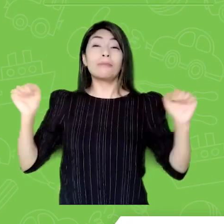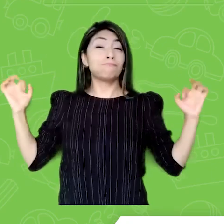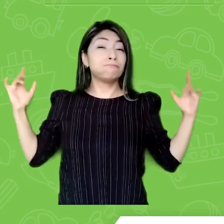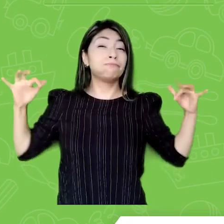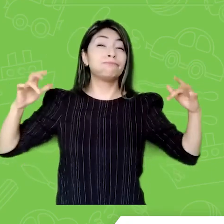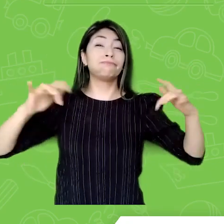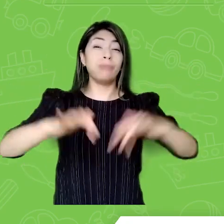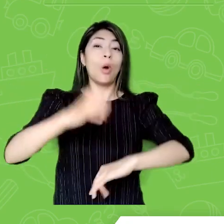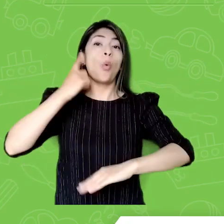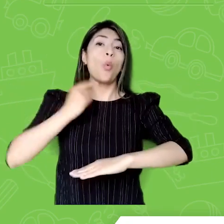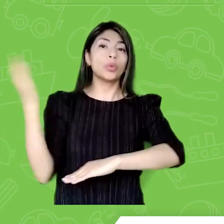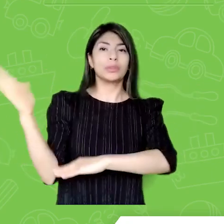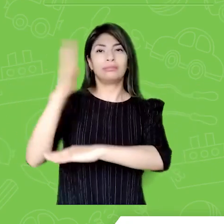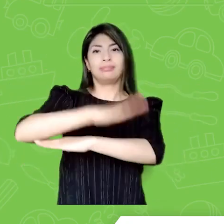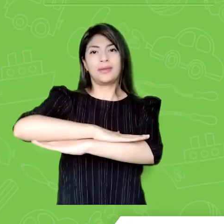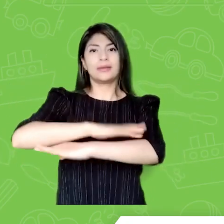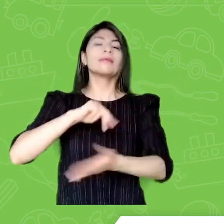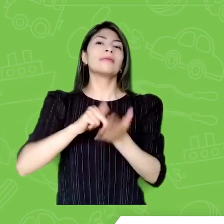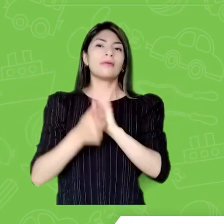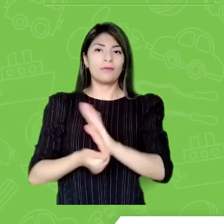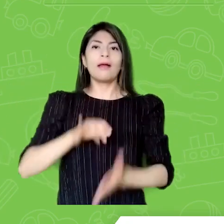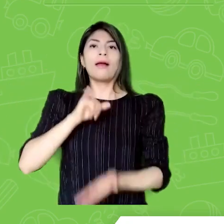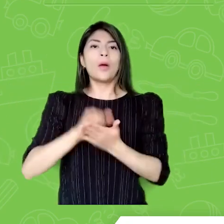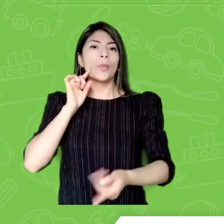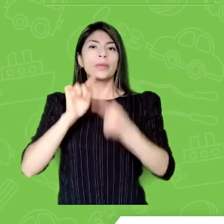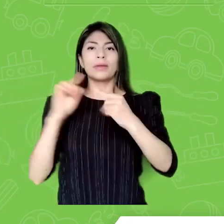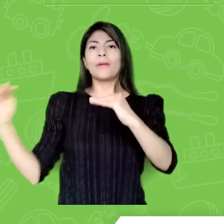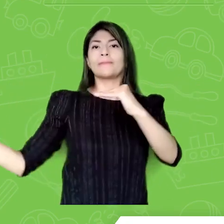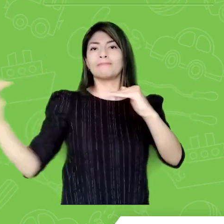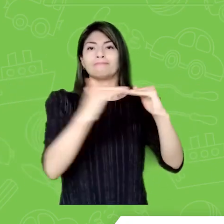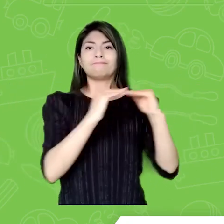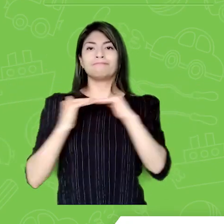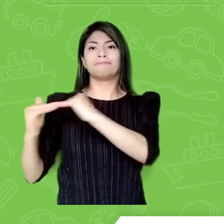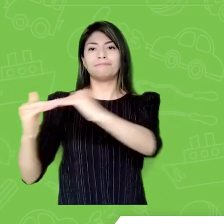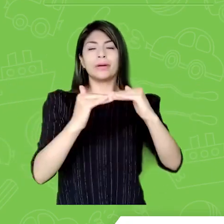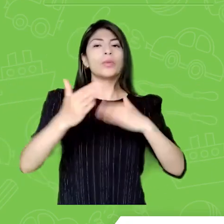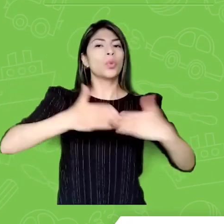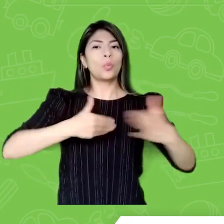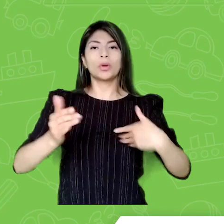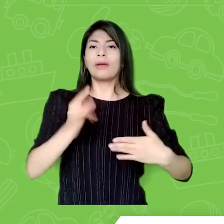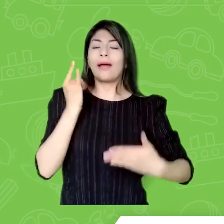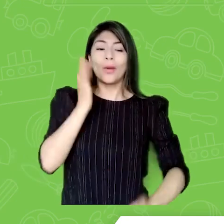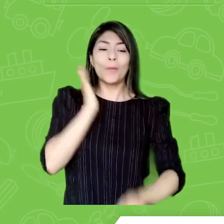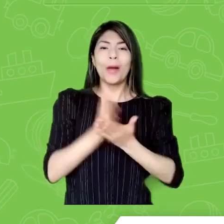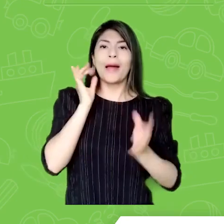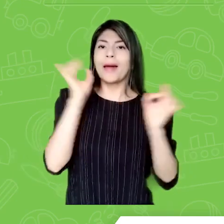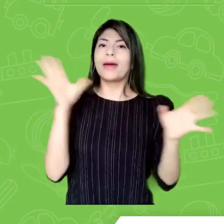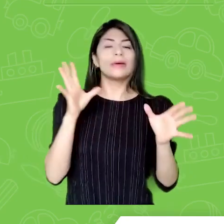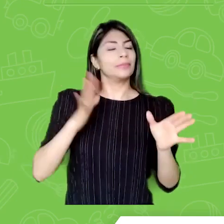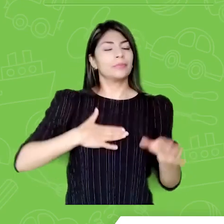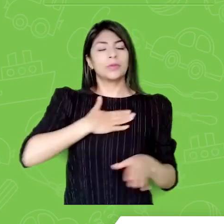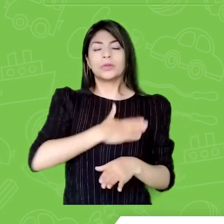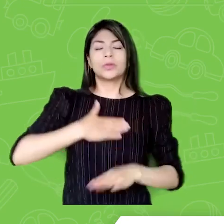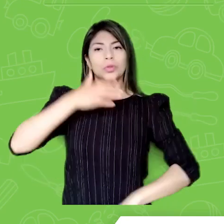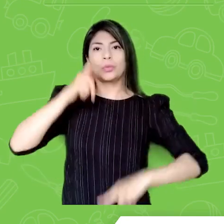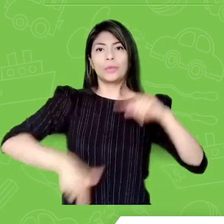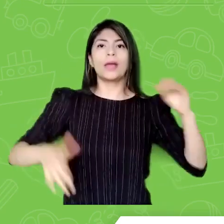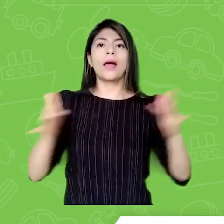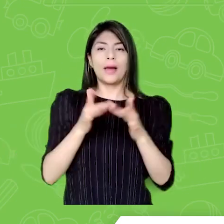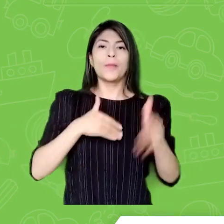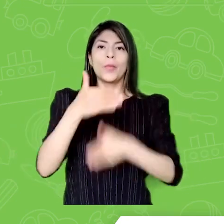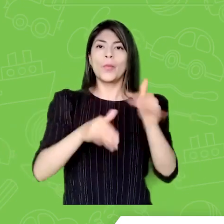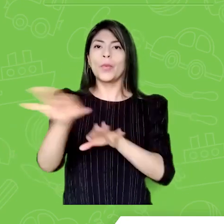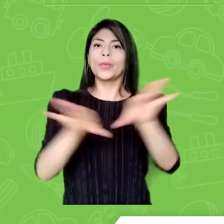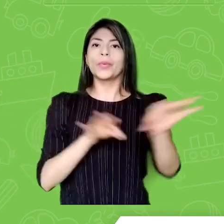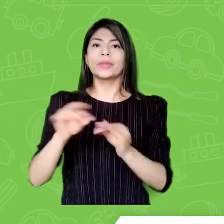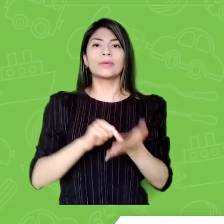los aspirantes en una misma jornada, se deben garantizar los principios de igualdad frente a todos los que participan en este proceso